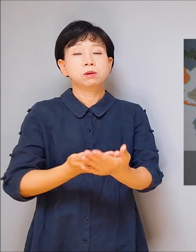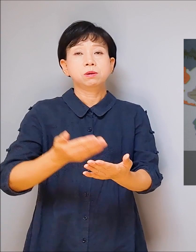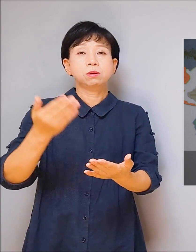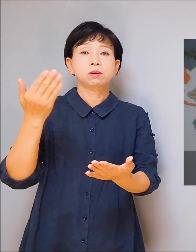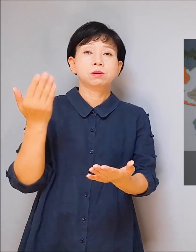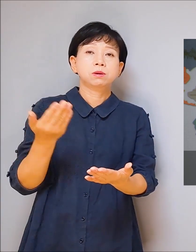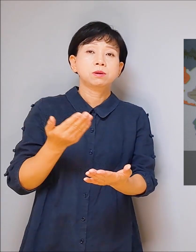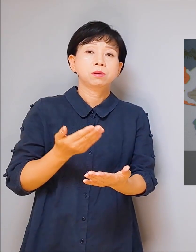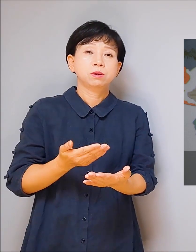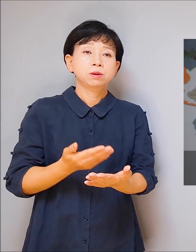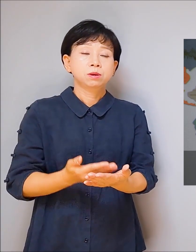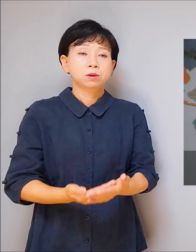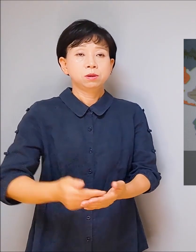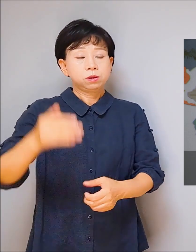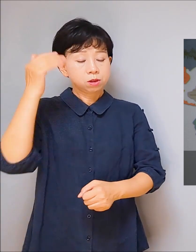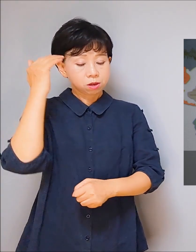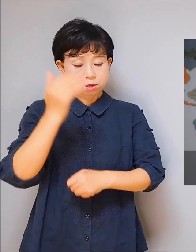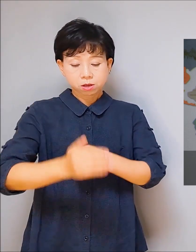만져주소서.